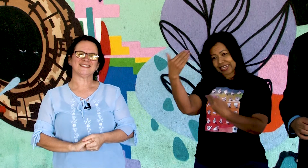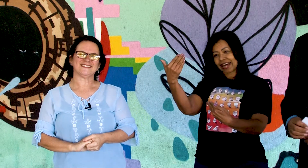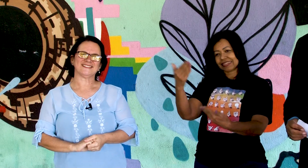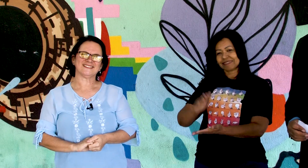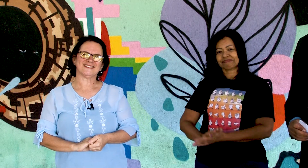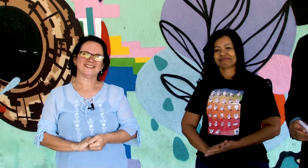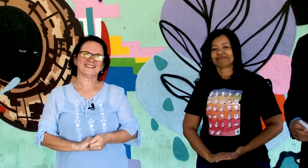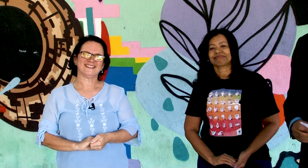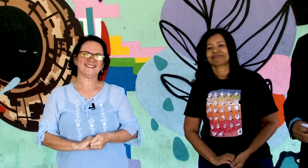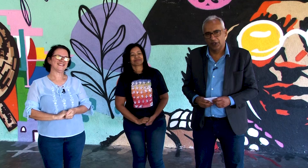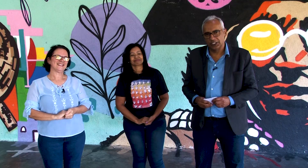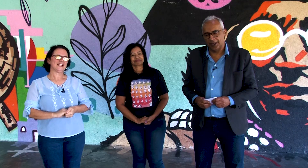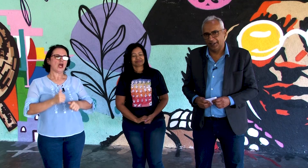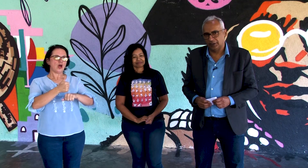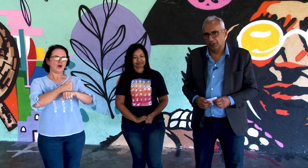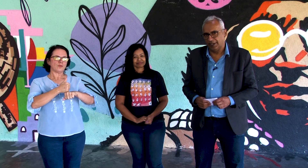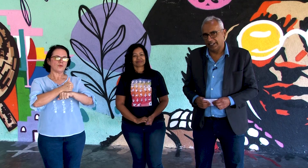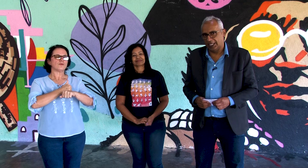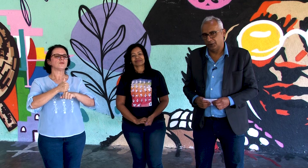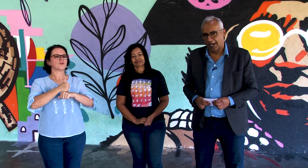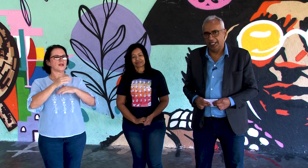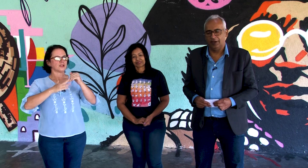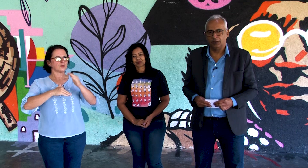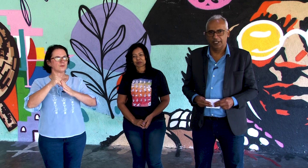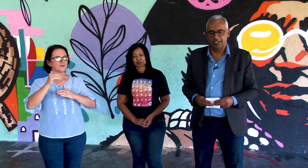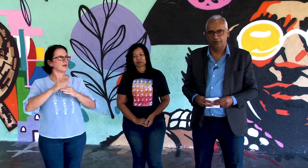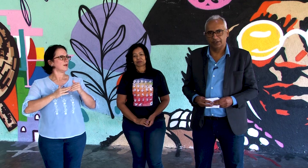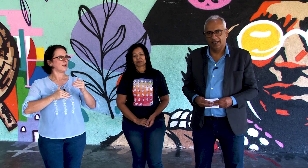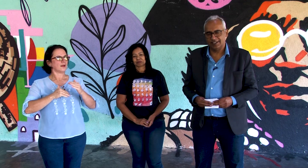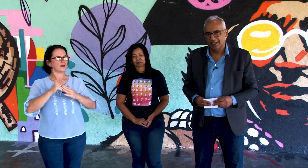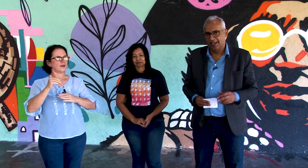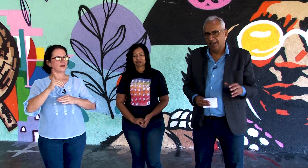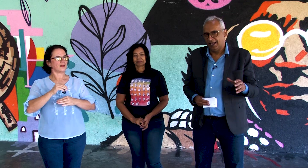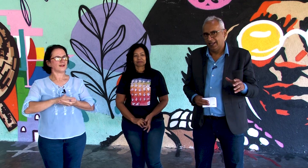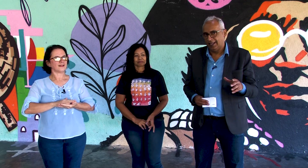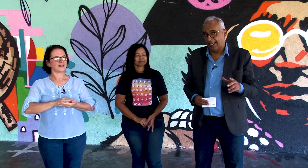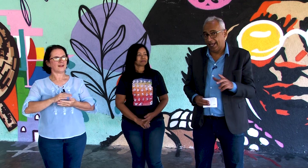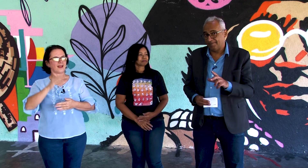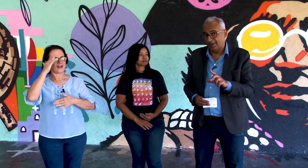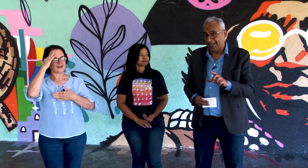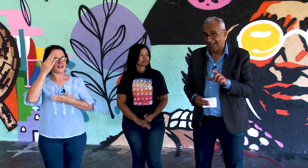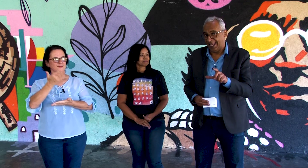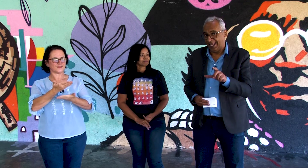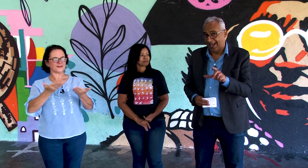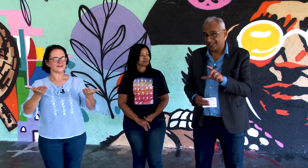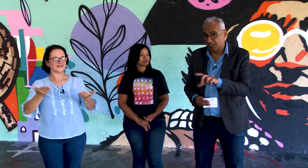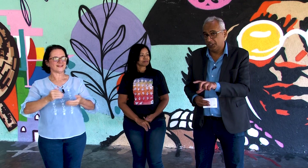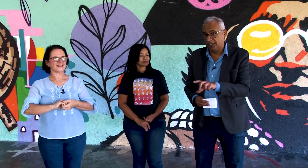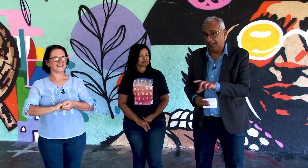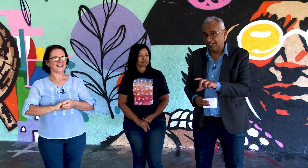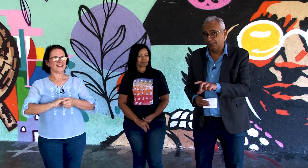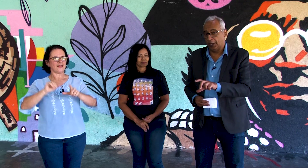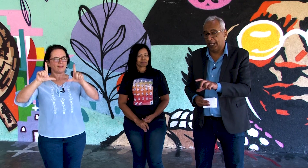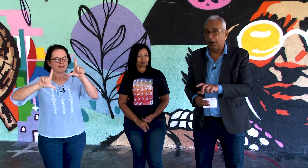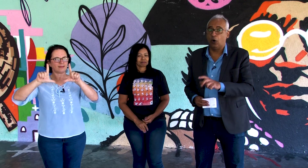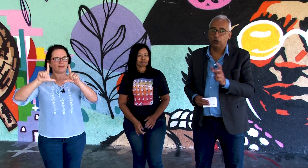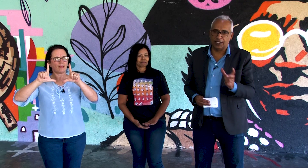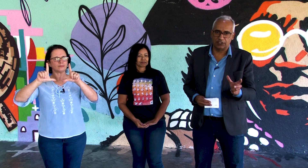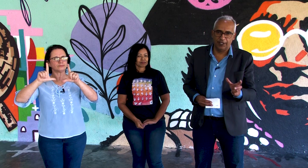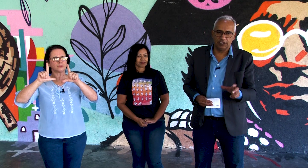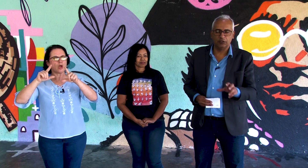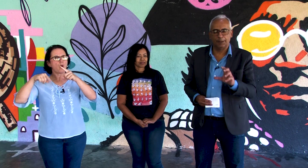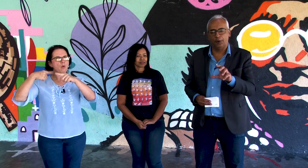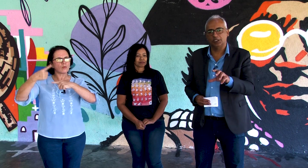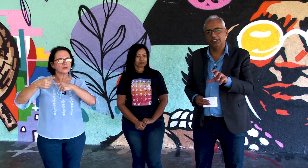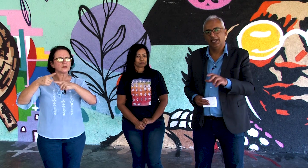Obrigada. esse foi mais um Profissionais e Profissões. Eu agradeço de verdade o carinho e a audiência de vocês. Quer assistir esse programa